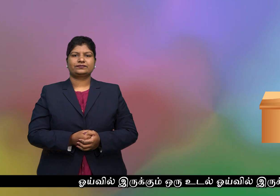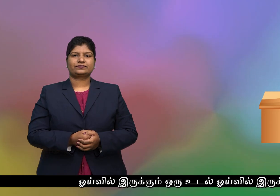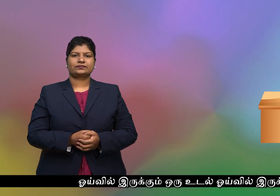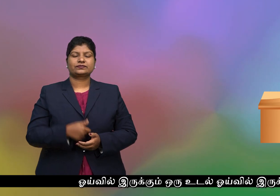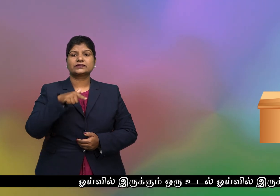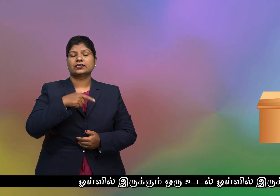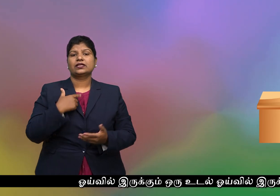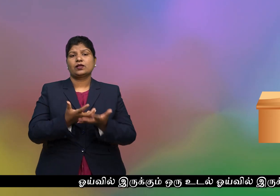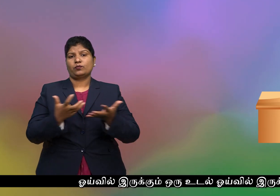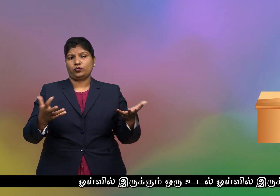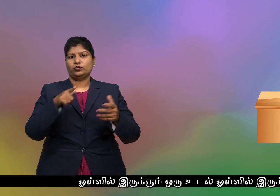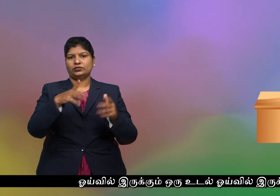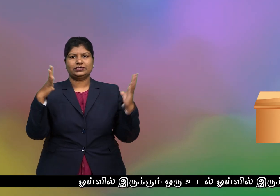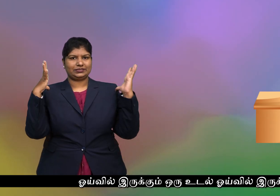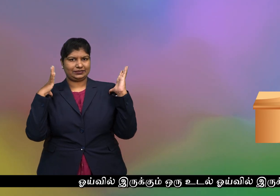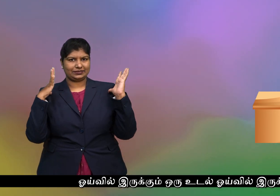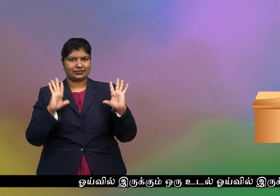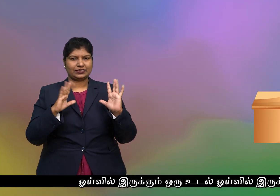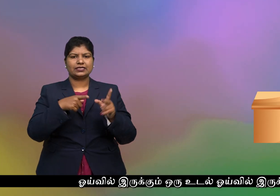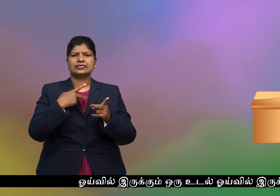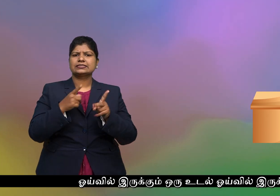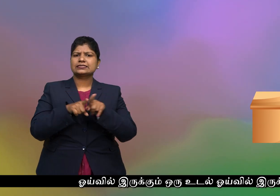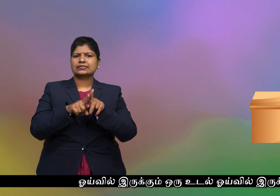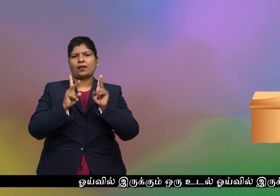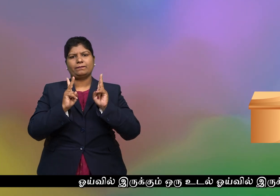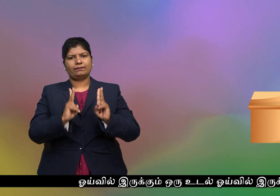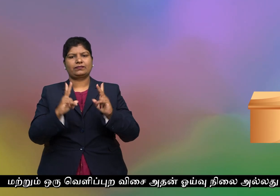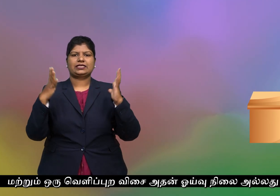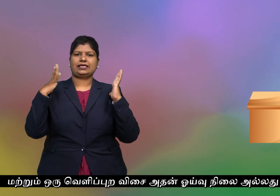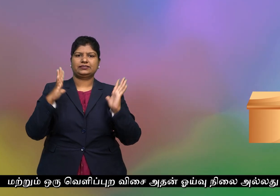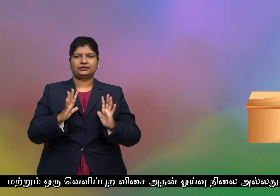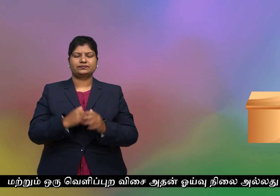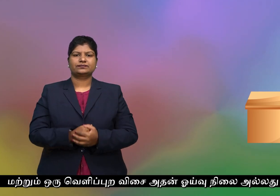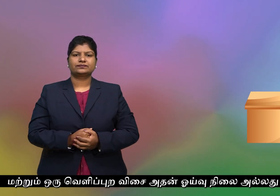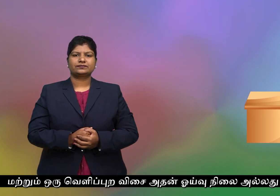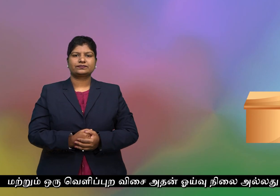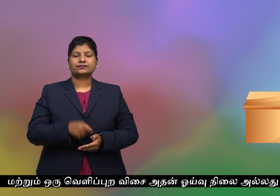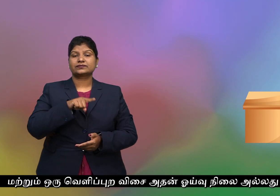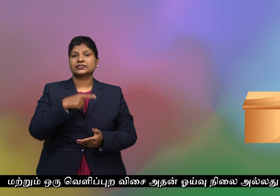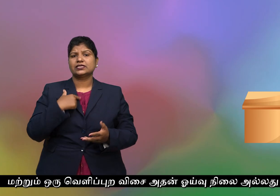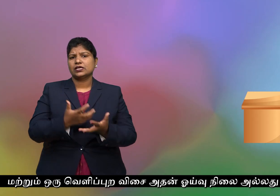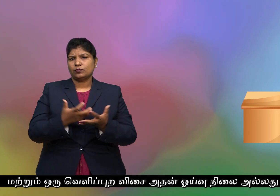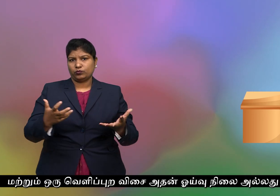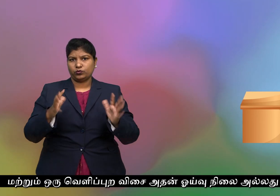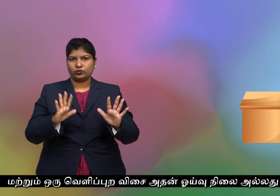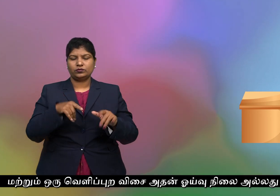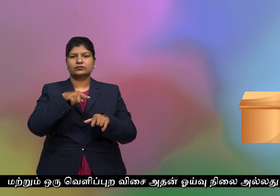ஓய்வில் இருக்கும் ஒரு உடல் ஓய்வில் இருக்கும் மற்றும் ஒரு வெளிப்புற விசை அதன் ஓய்வு நிலை